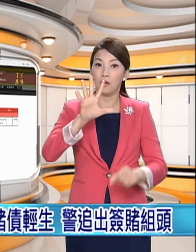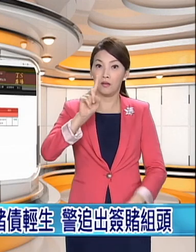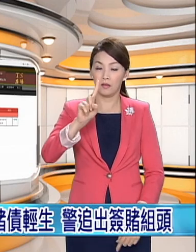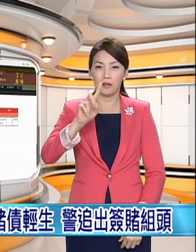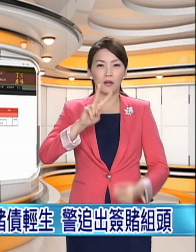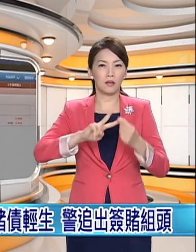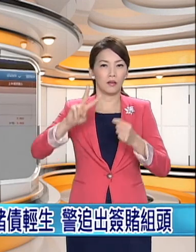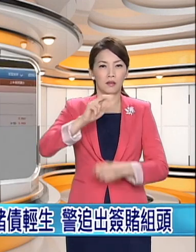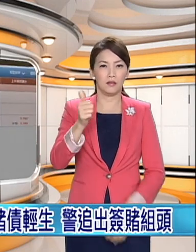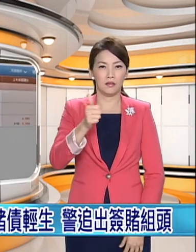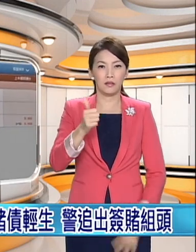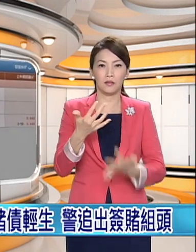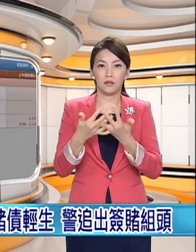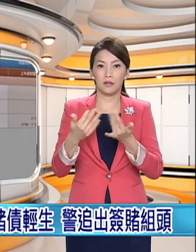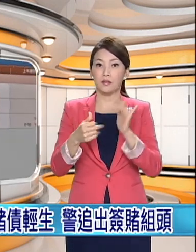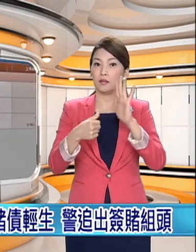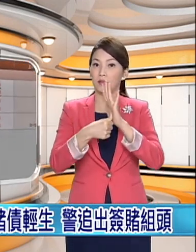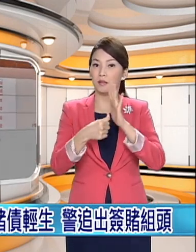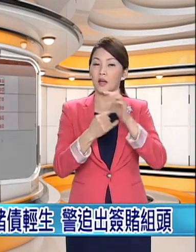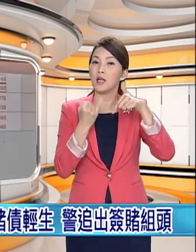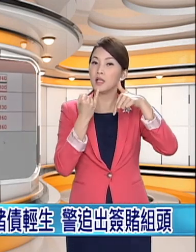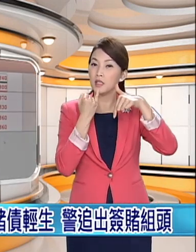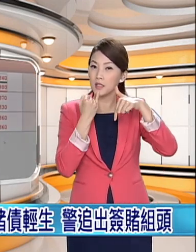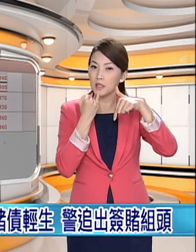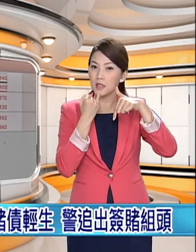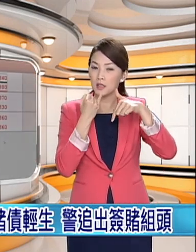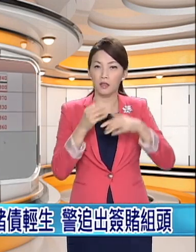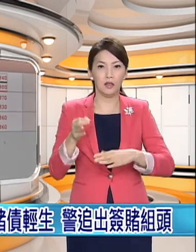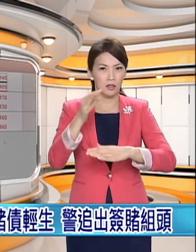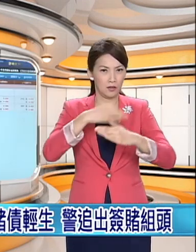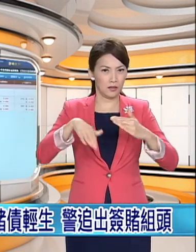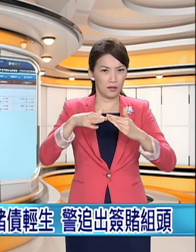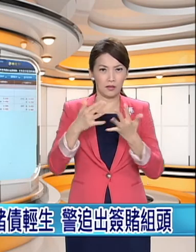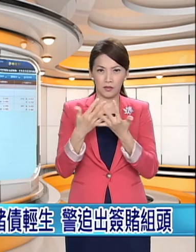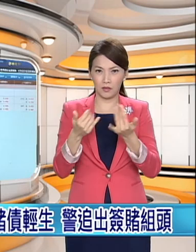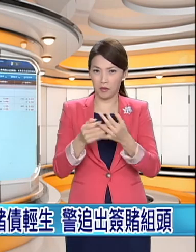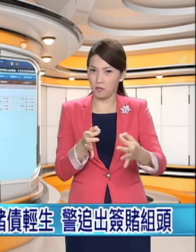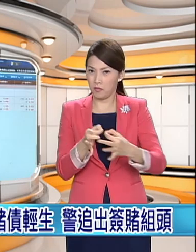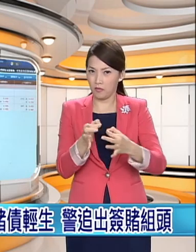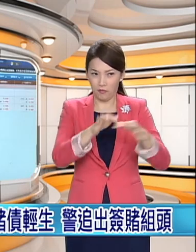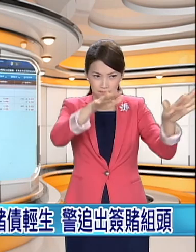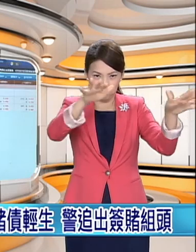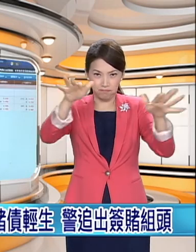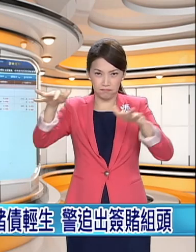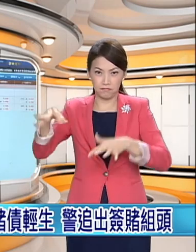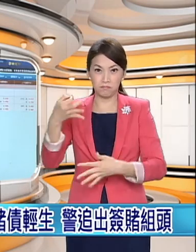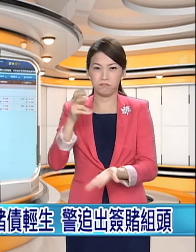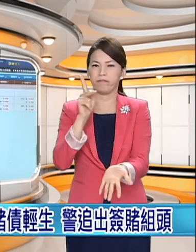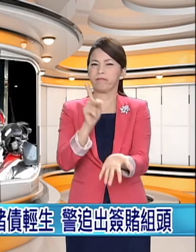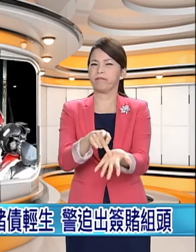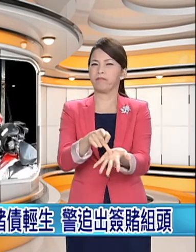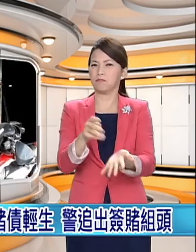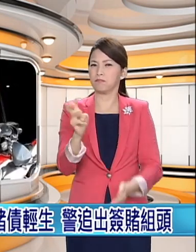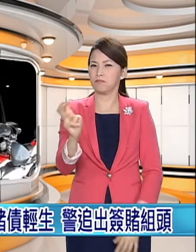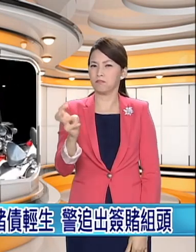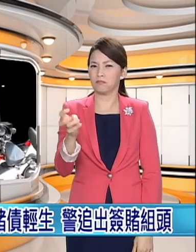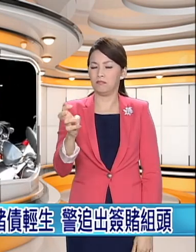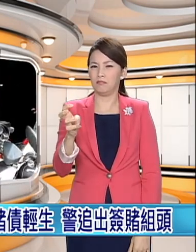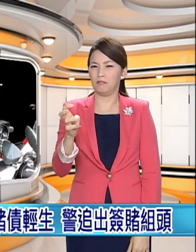台中一名高二何姓男学生在校园担任主头，欠下30万元的债务。五月中旬